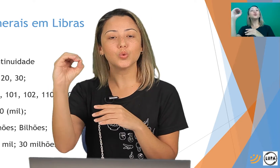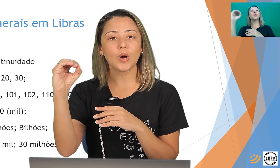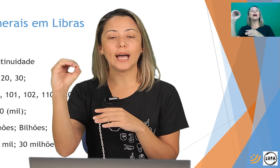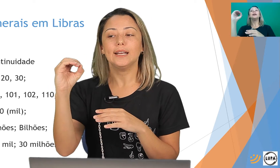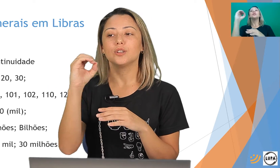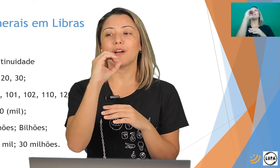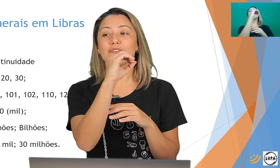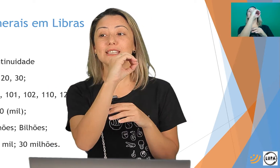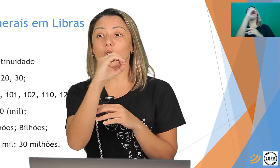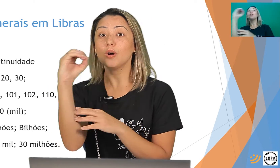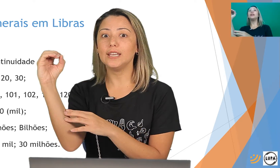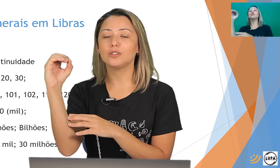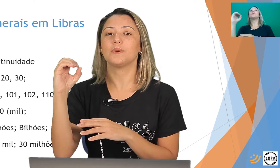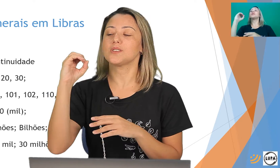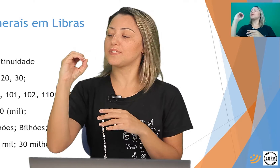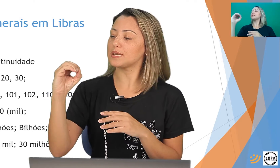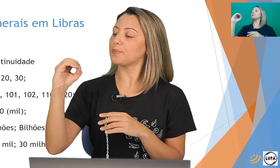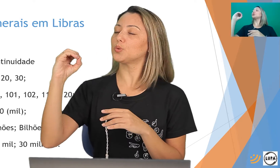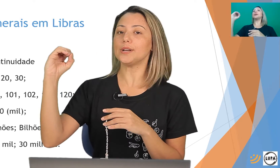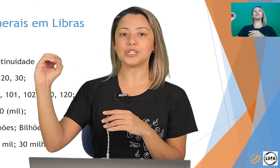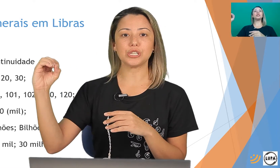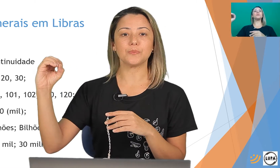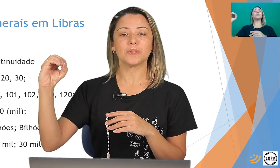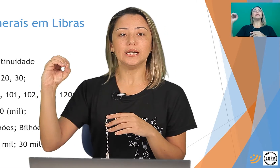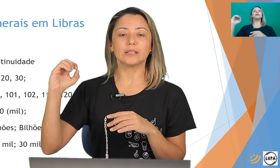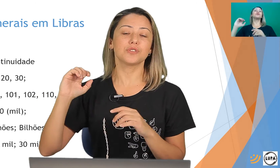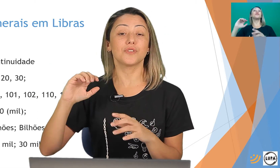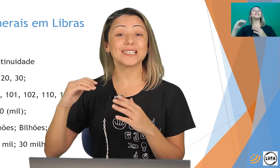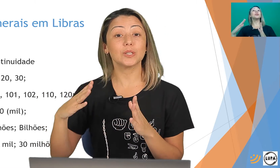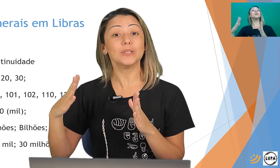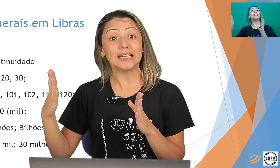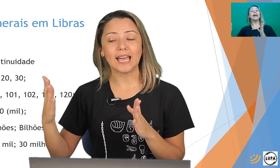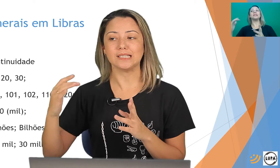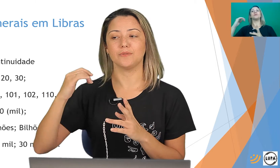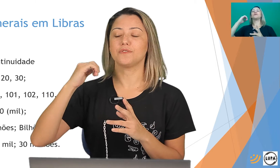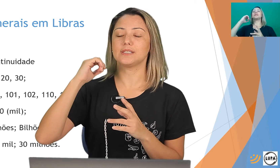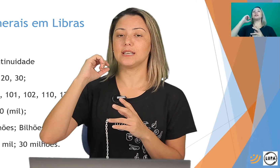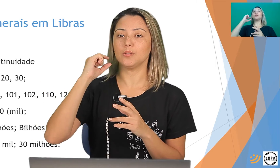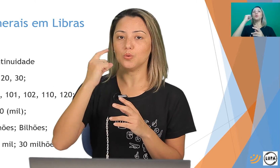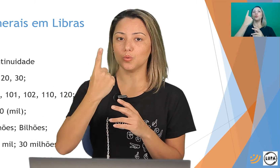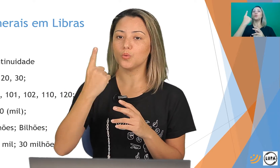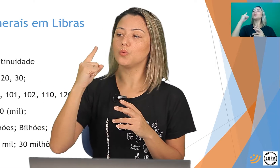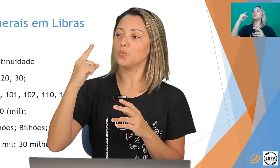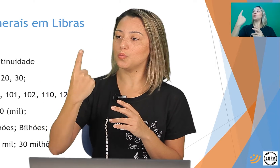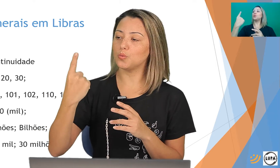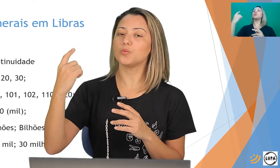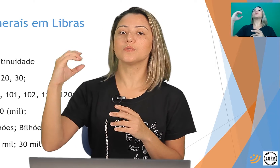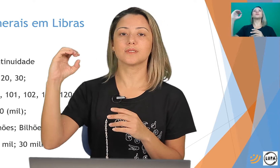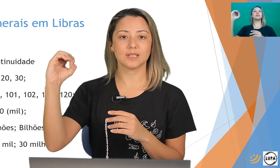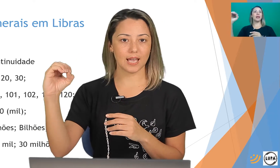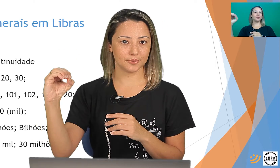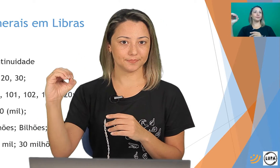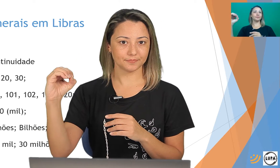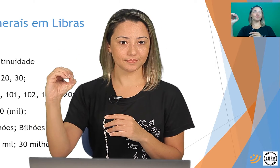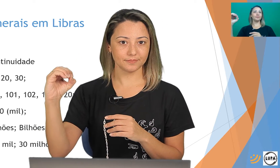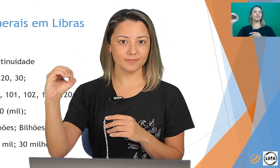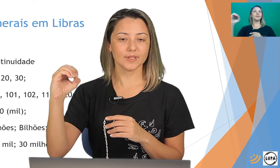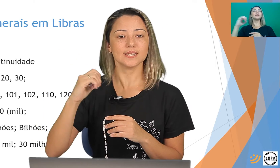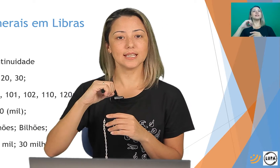sempre pontuar, não vai fazer corrido, mas vai fazer pontuadinho. Então se for 110, eu vou fazer 1, 1,